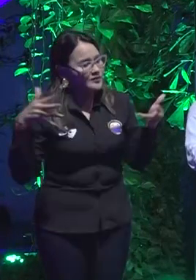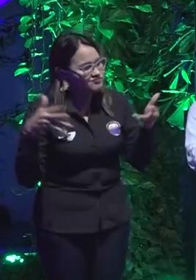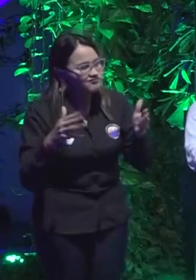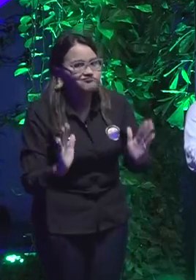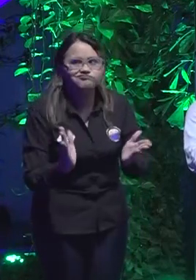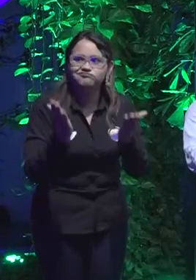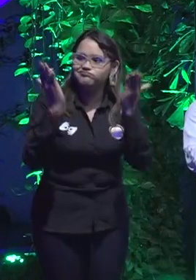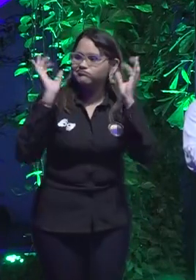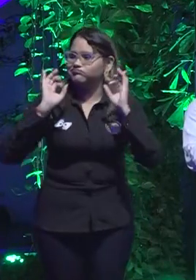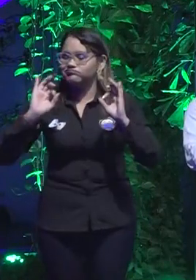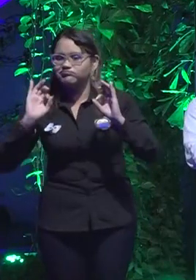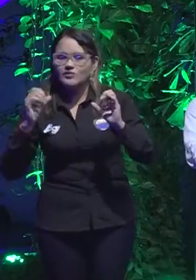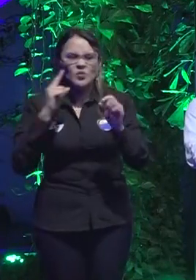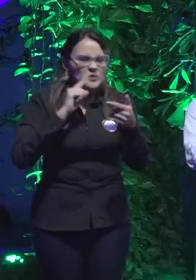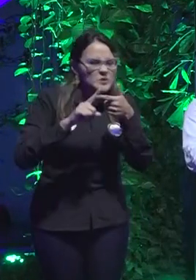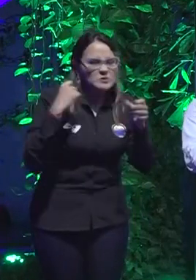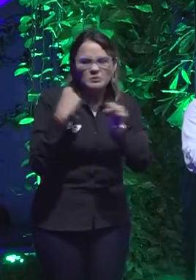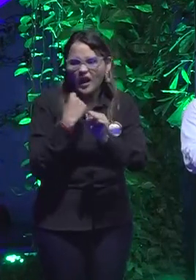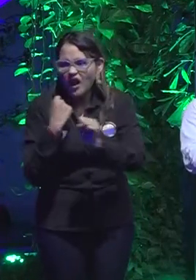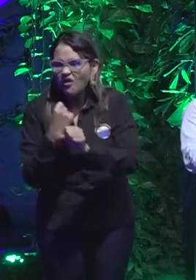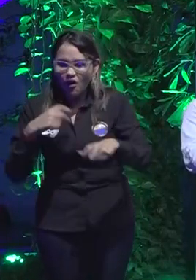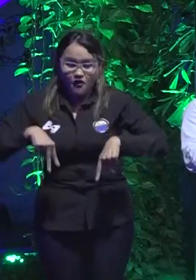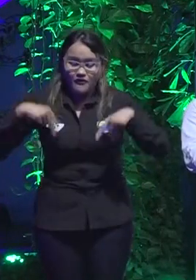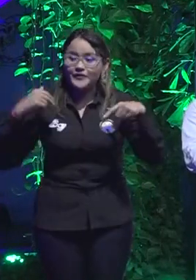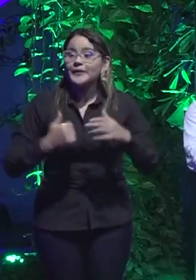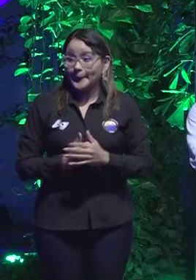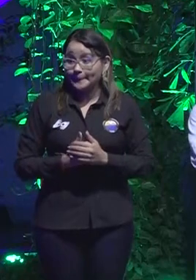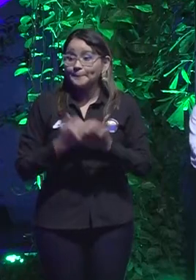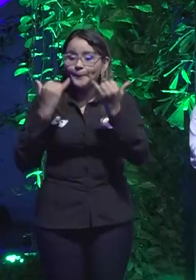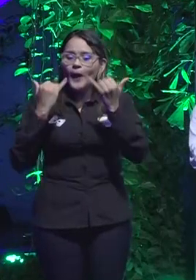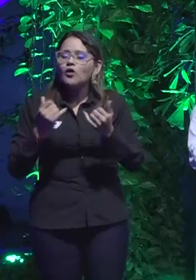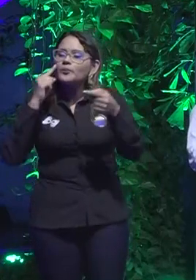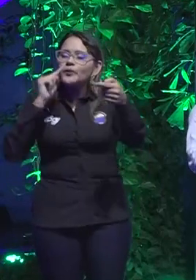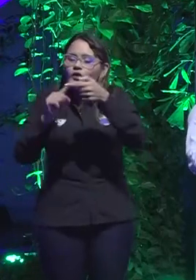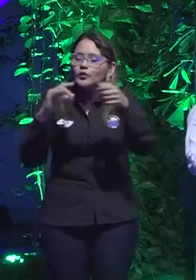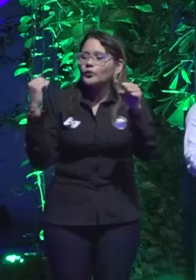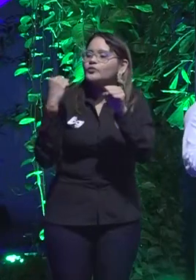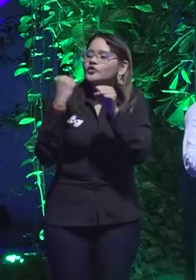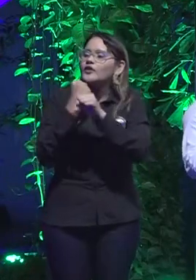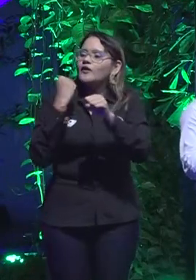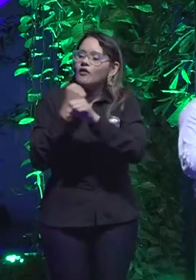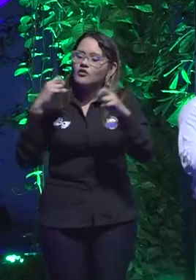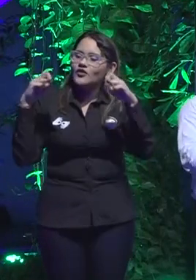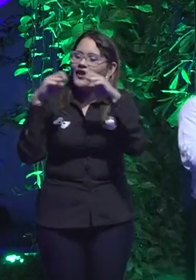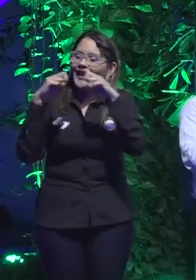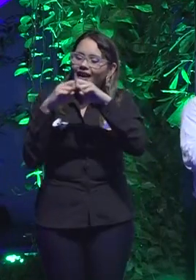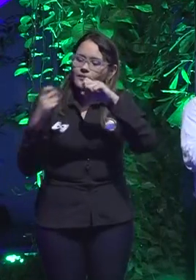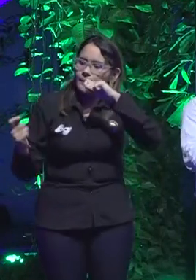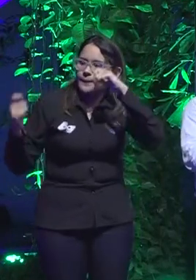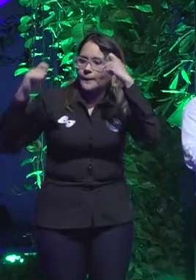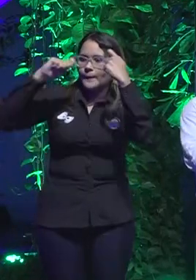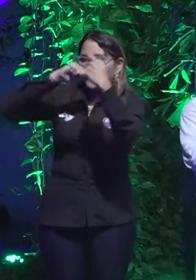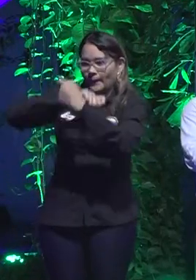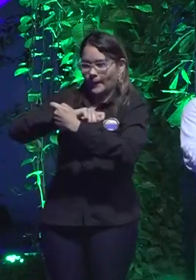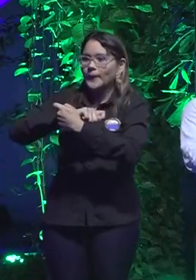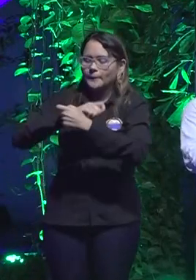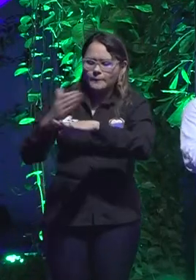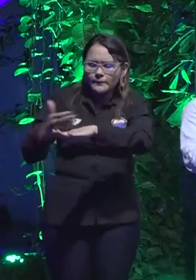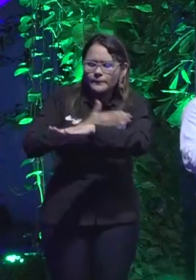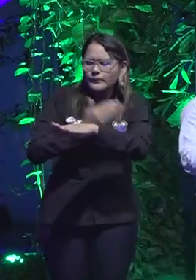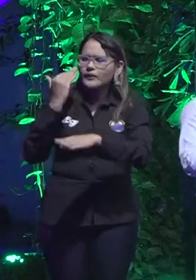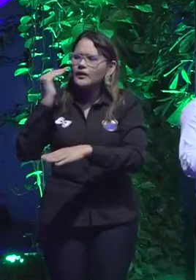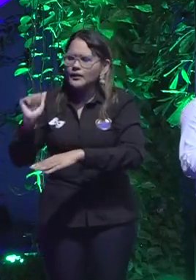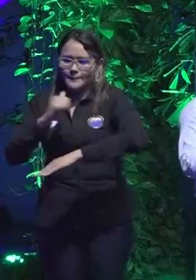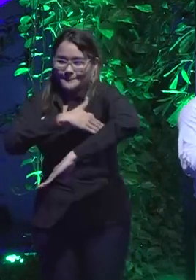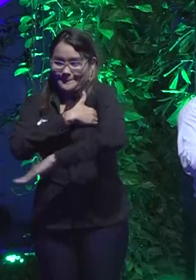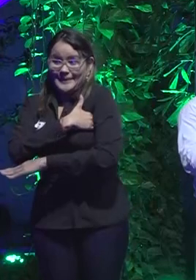formal. Estamos en un trabajo con la transición energética justa con las comunidades del Cesar y le entregamos a la señora ministra una carta